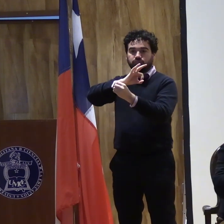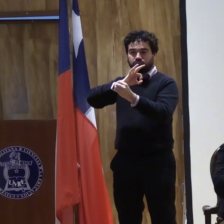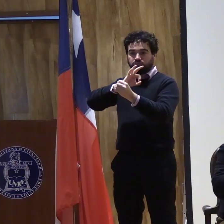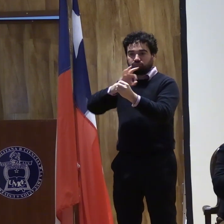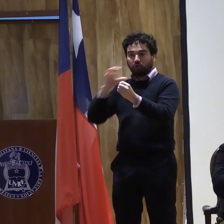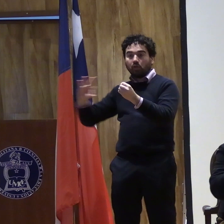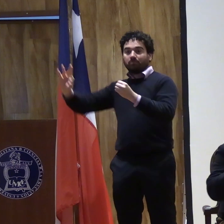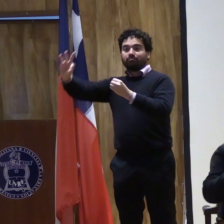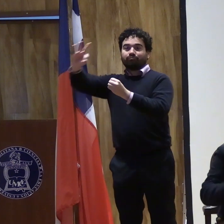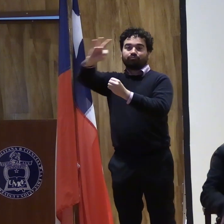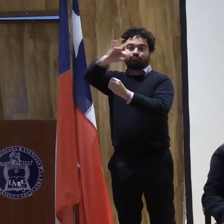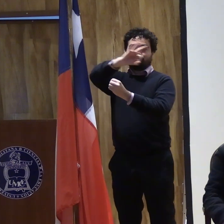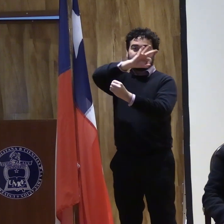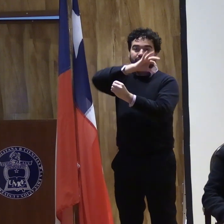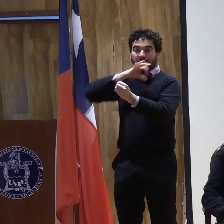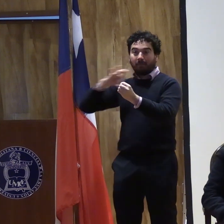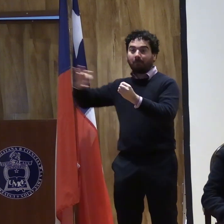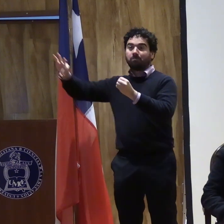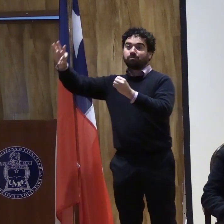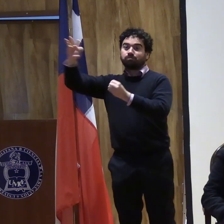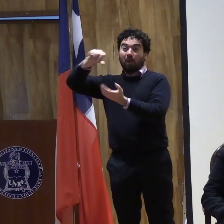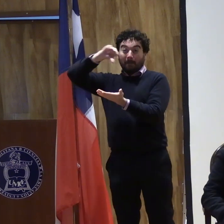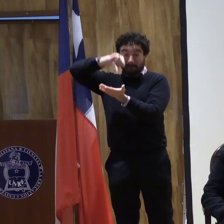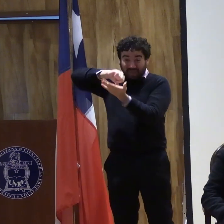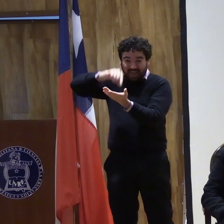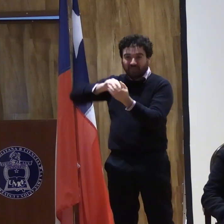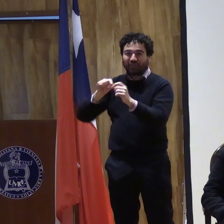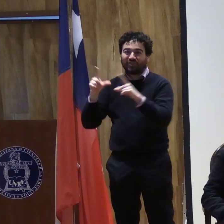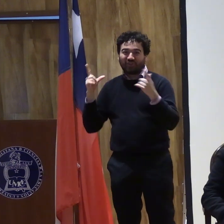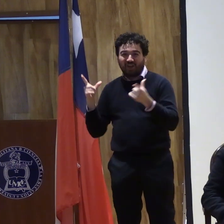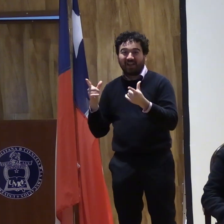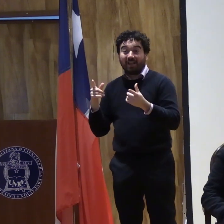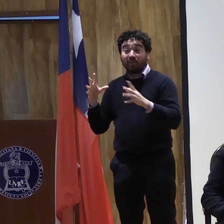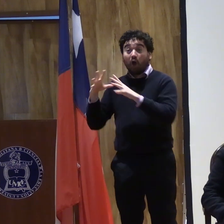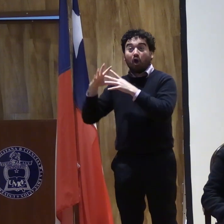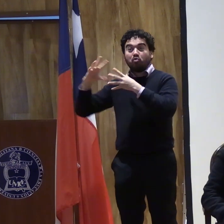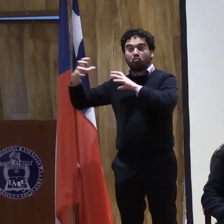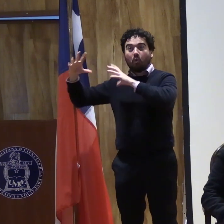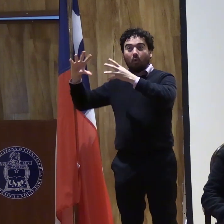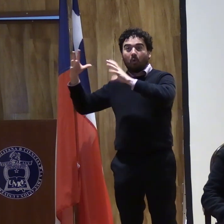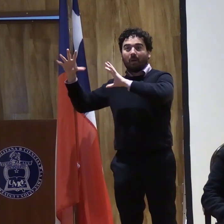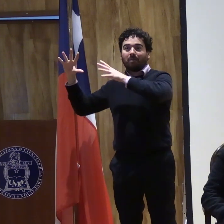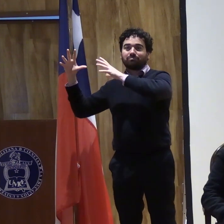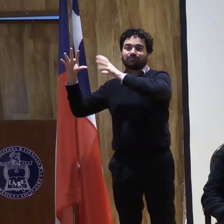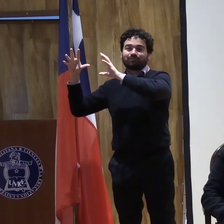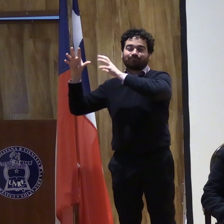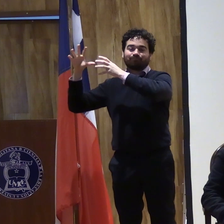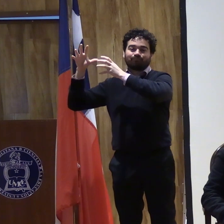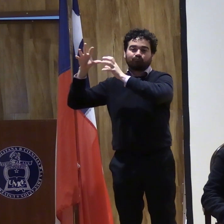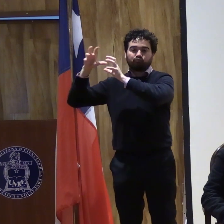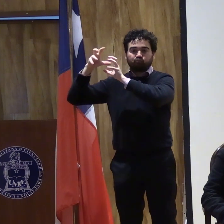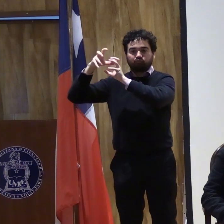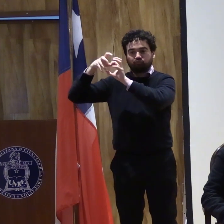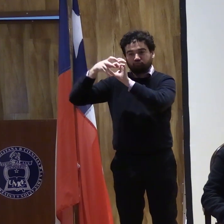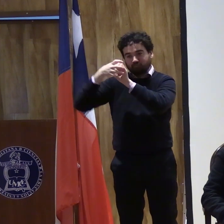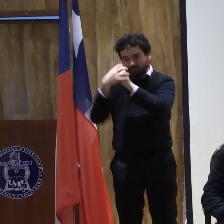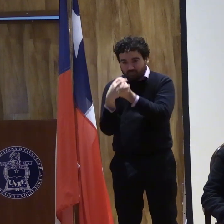millones de años. Esta nube que eventualmente va a formar el Sol estuvo 9.000 millones de